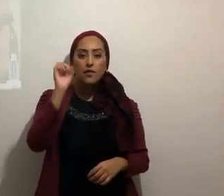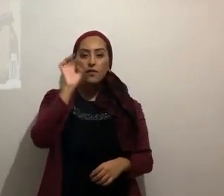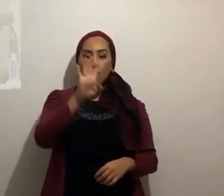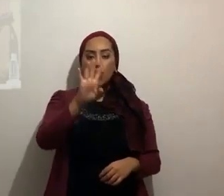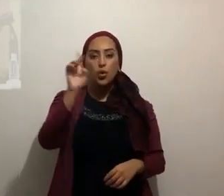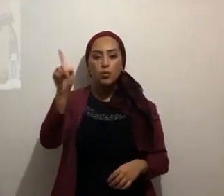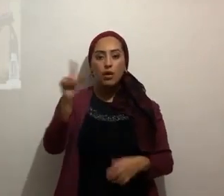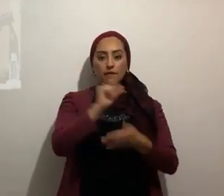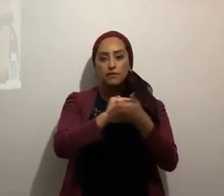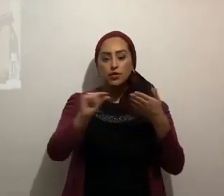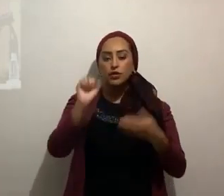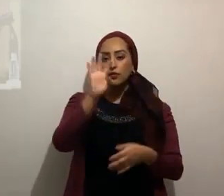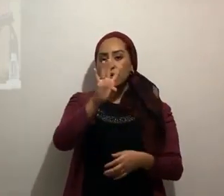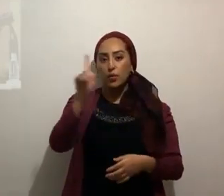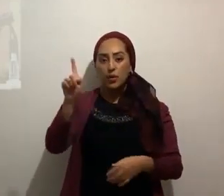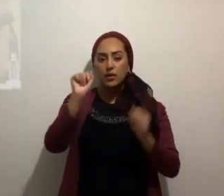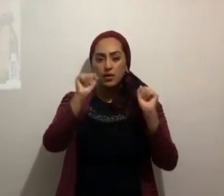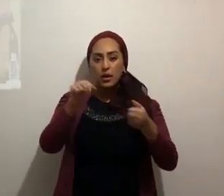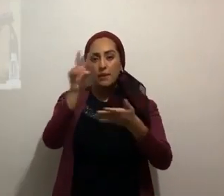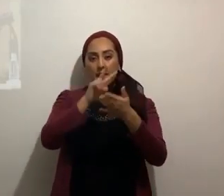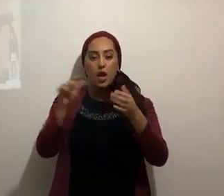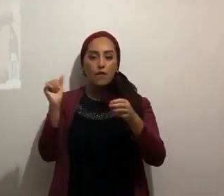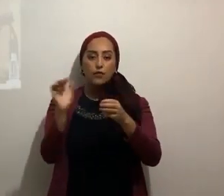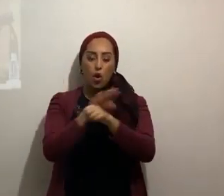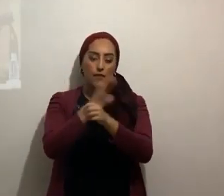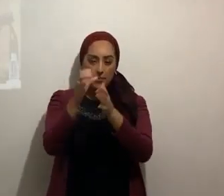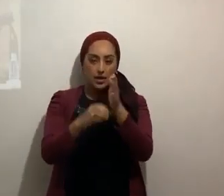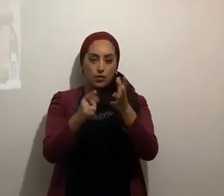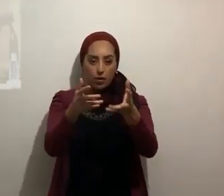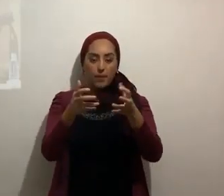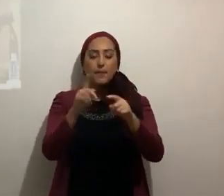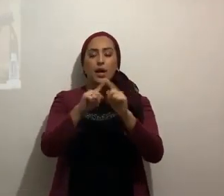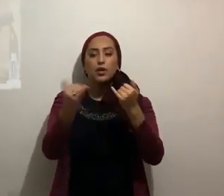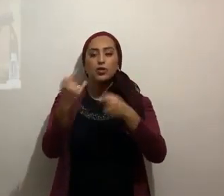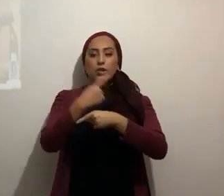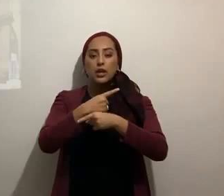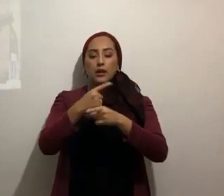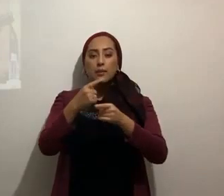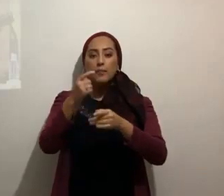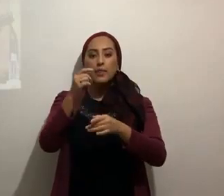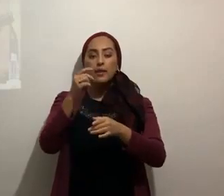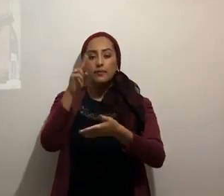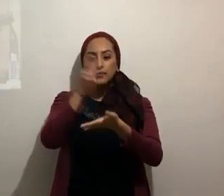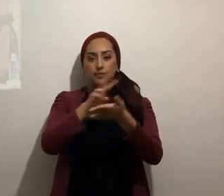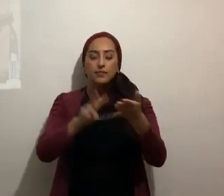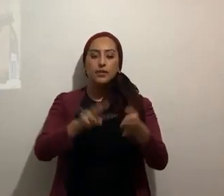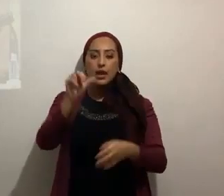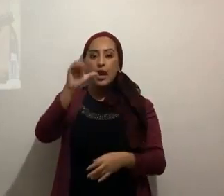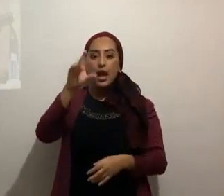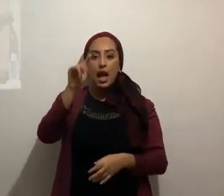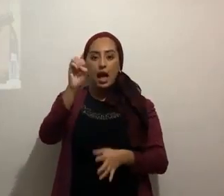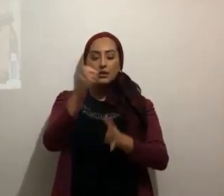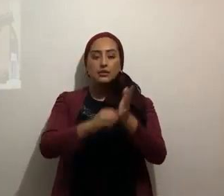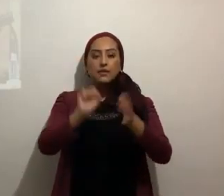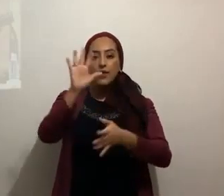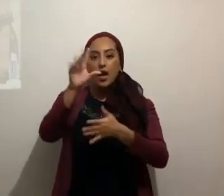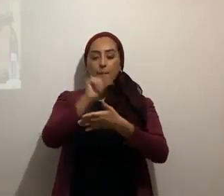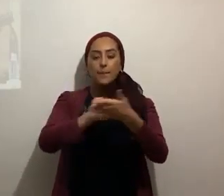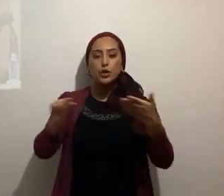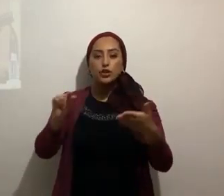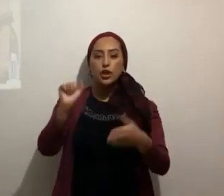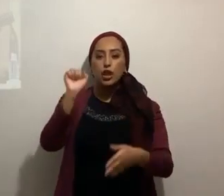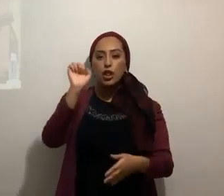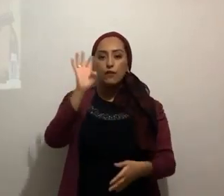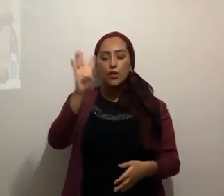41. Entonces tú puedes leer todo el contexto, pero vamos a leer Hechos 5, 41. ¿Ya lo